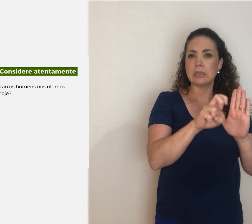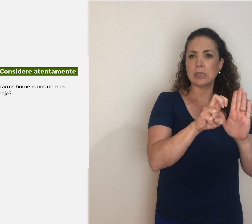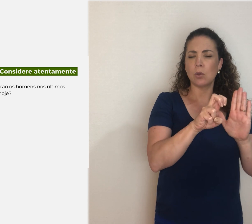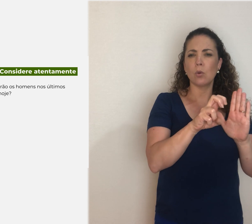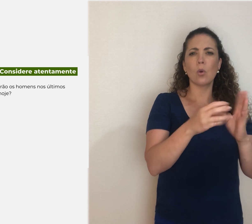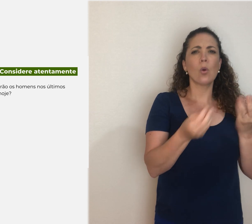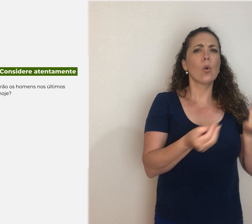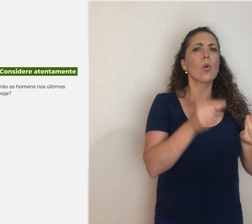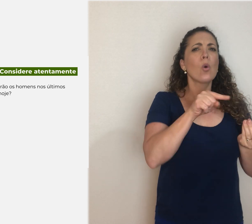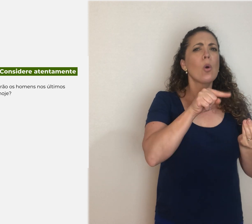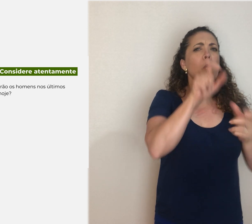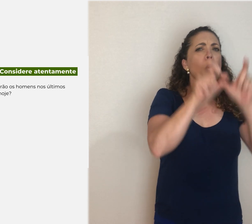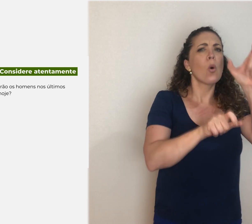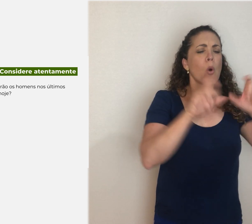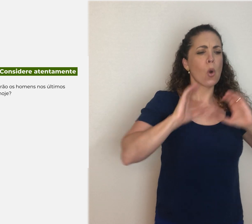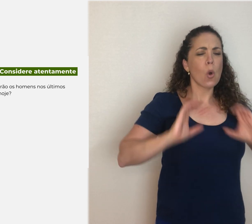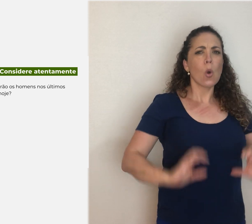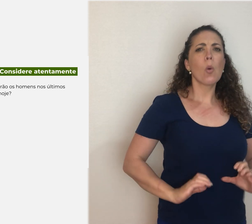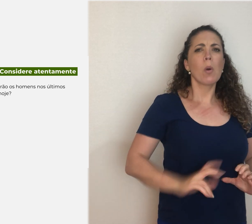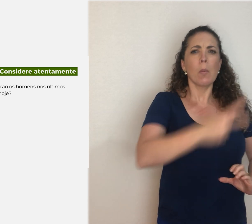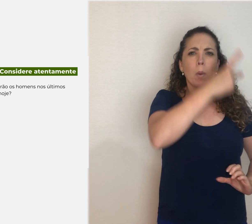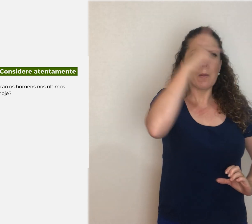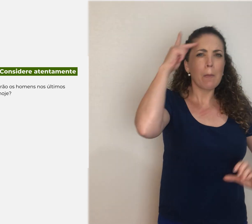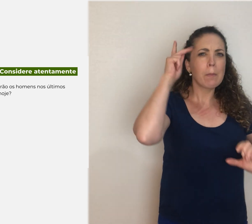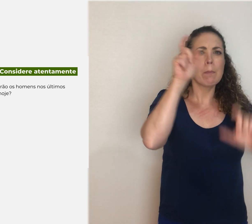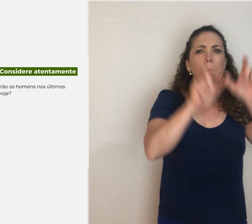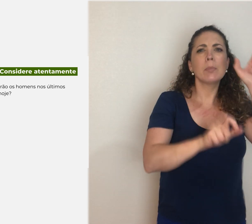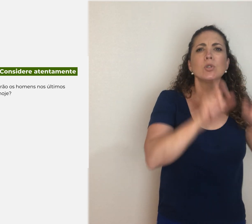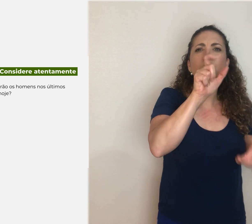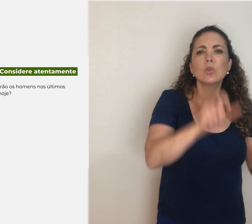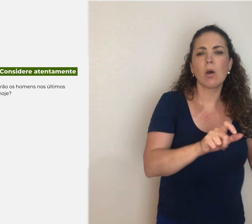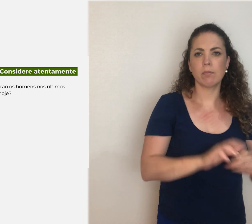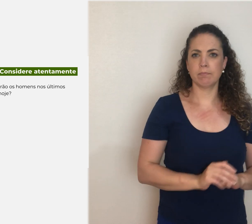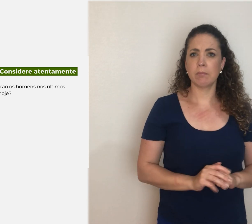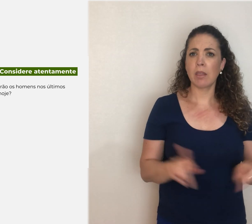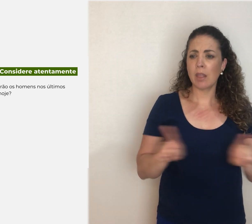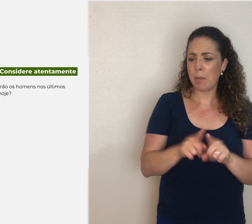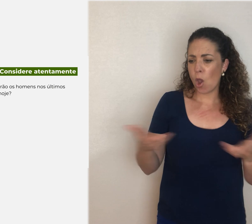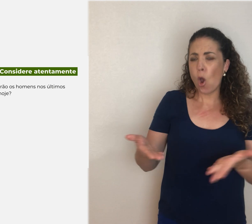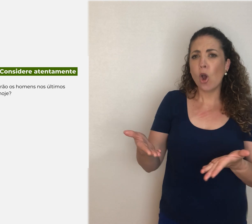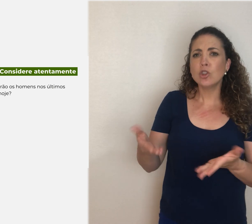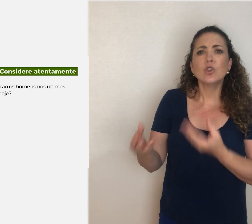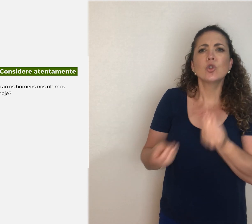dias? Qual a realidade do mundo hoje?